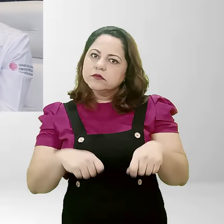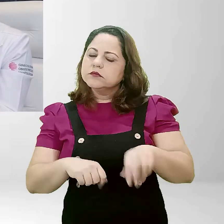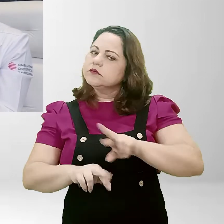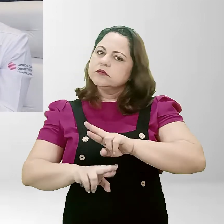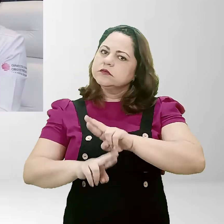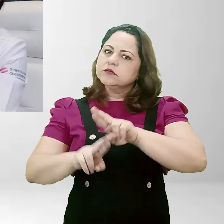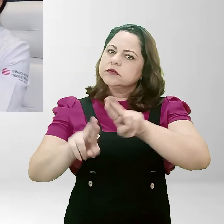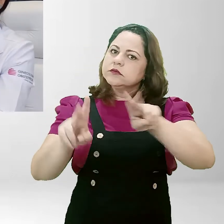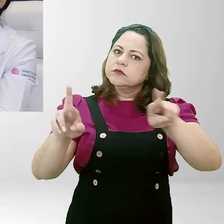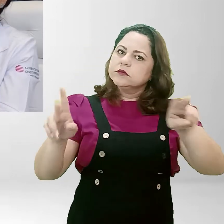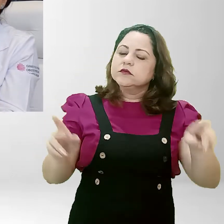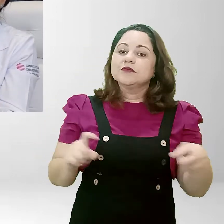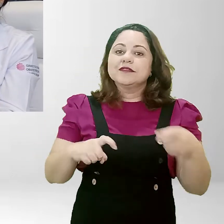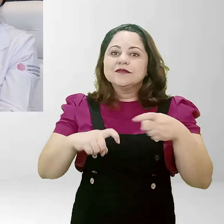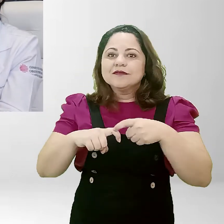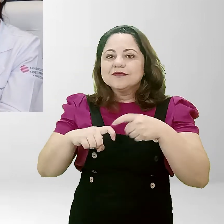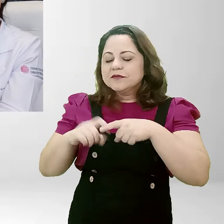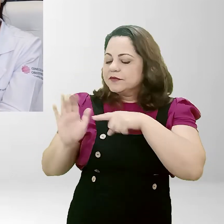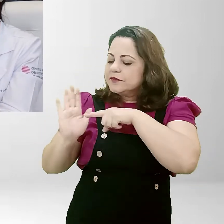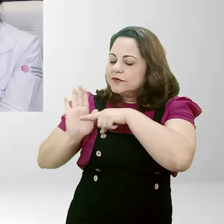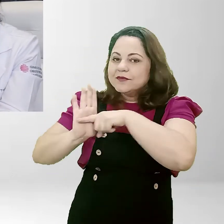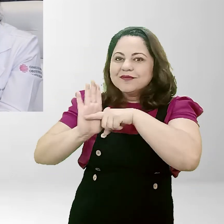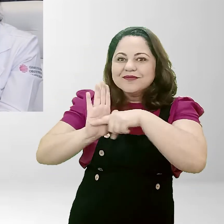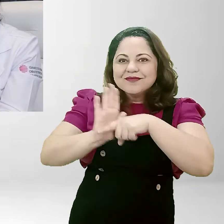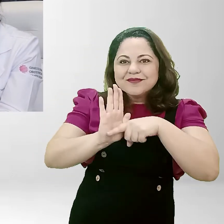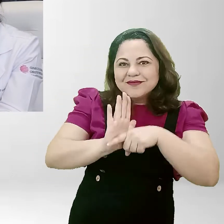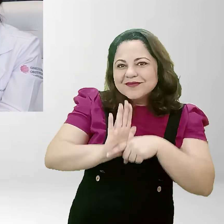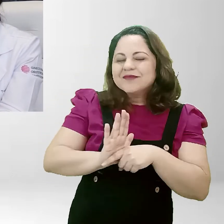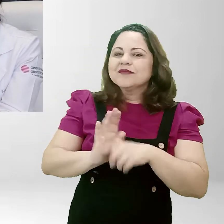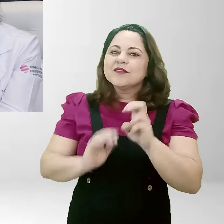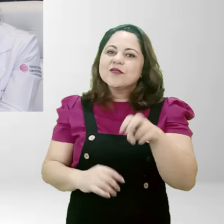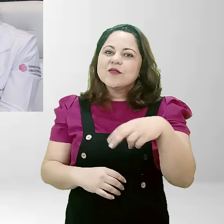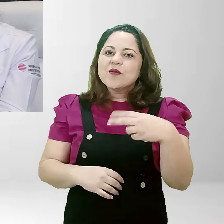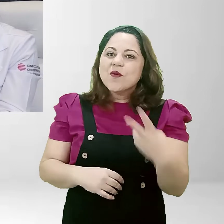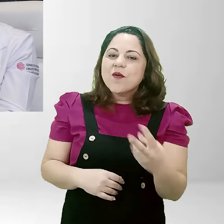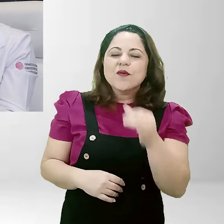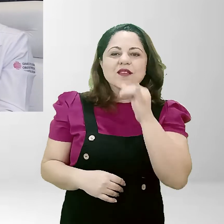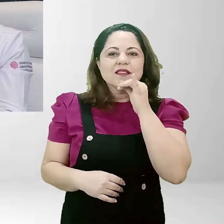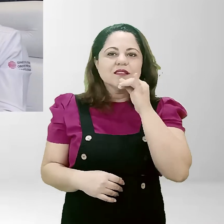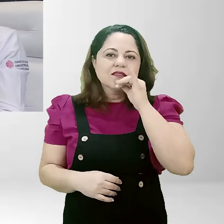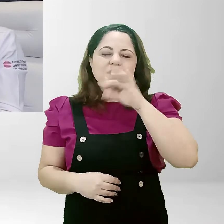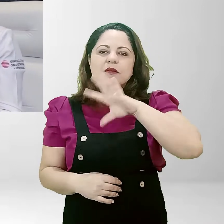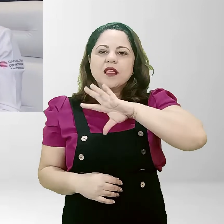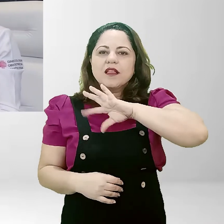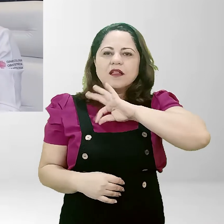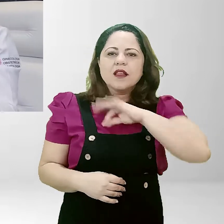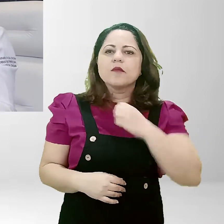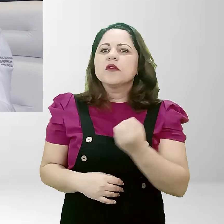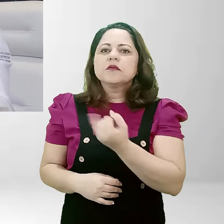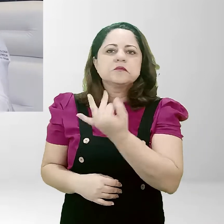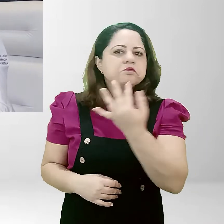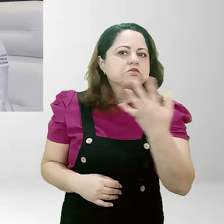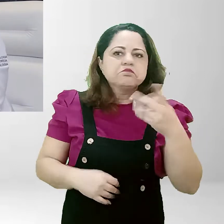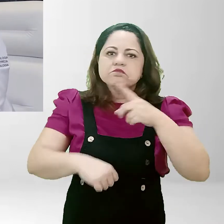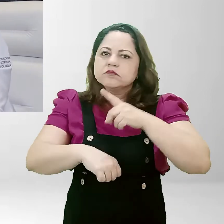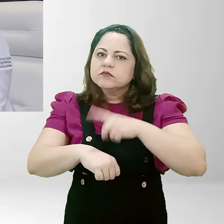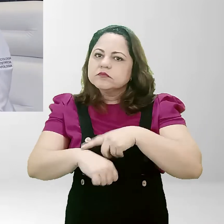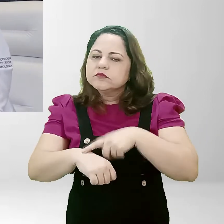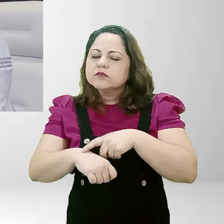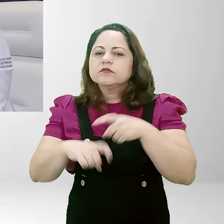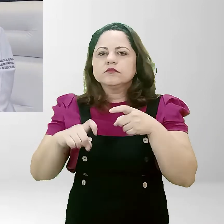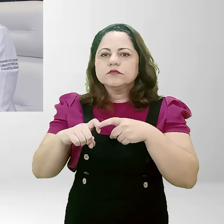do tipo de tumor, imediato ou após o tempo, a terapia adicional necessária para o tratamento da